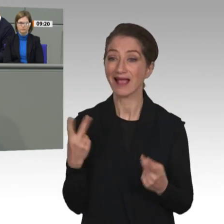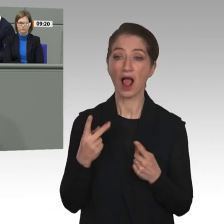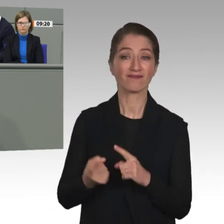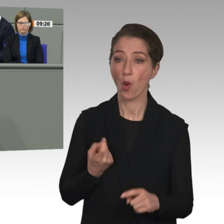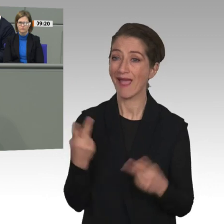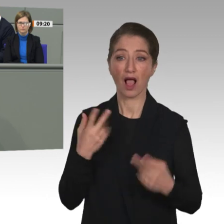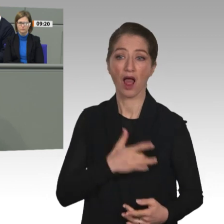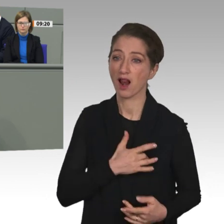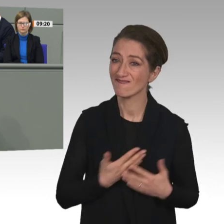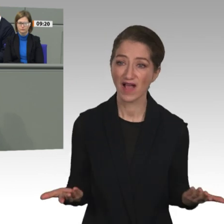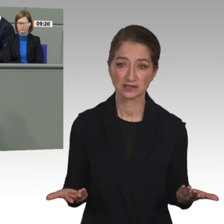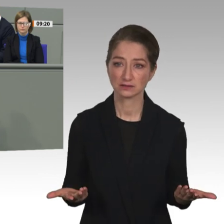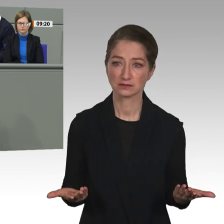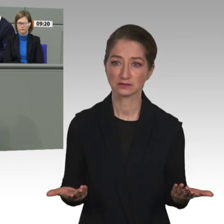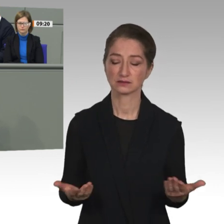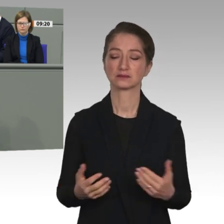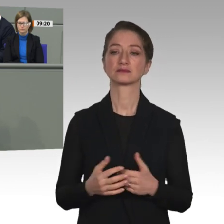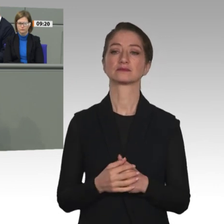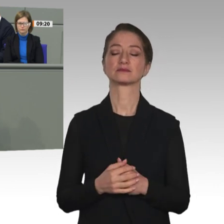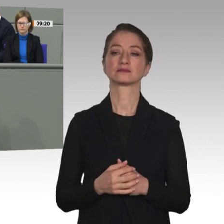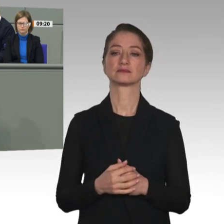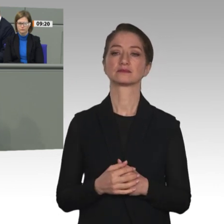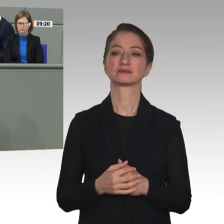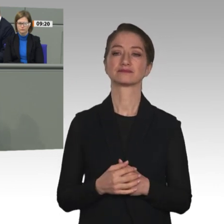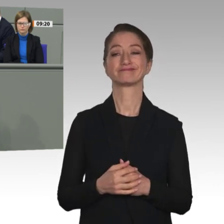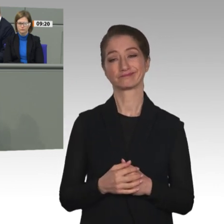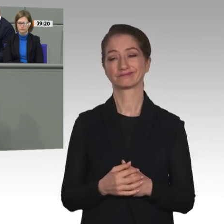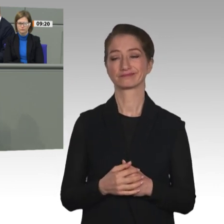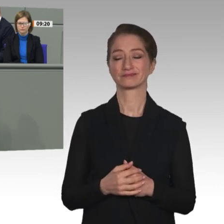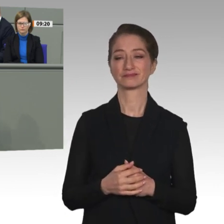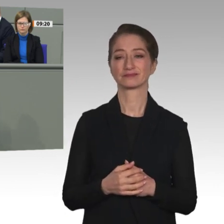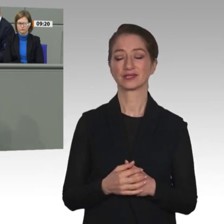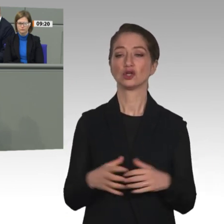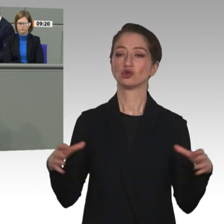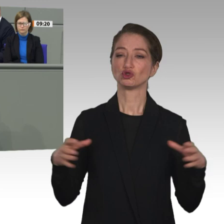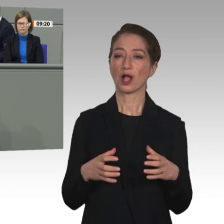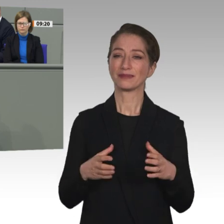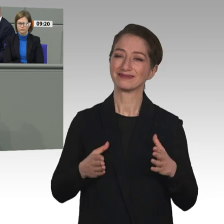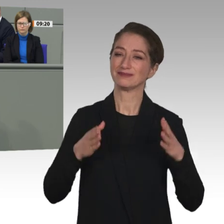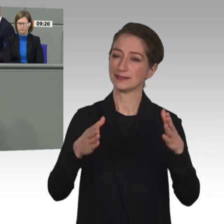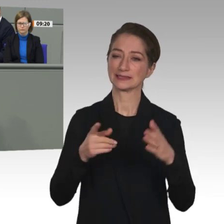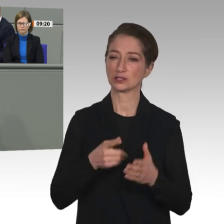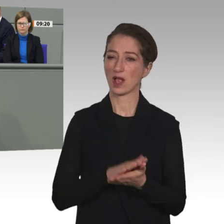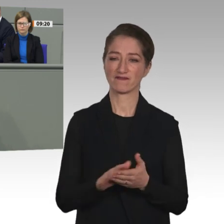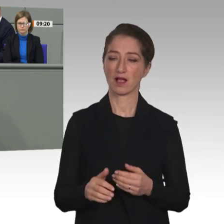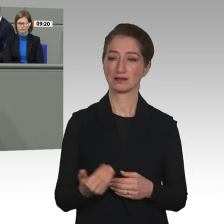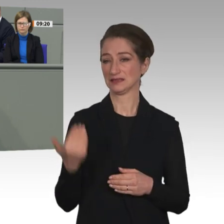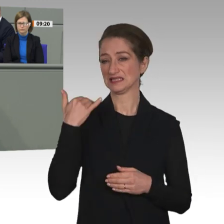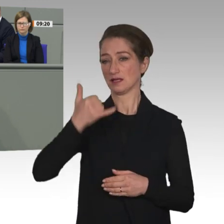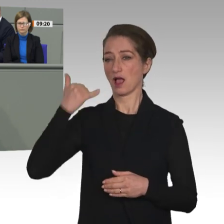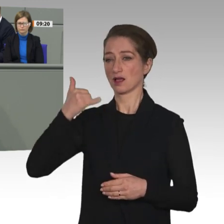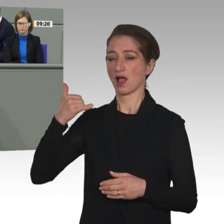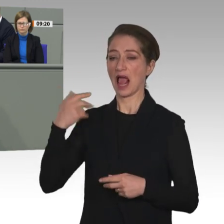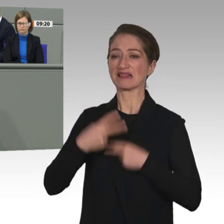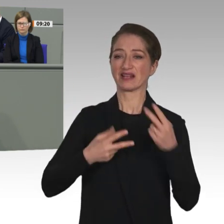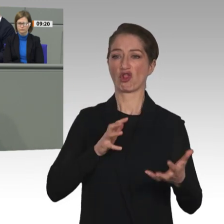er glaubt. Ich glaube, es wird kein einfacher Weg werden, die fatalen Entwicklungen der letzten Jahre wieder zurückzudrehen. Aber